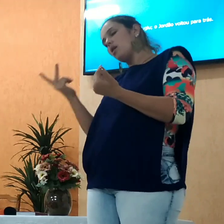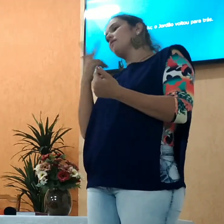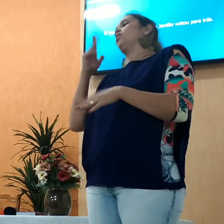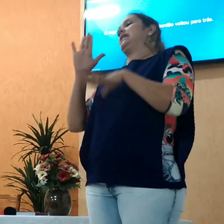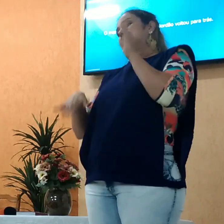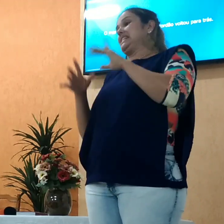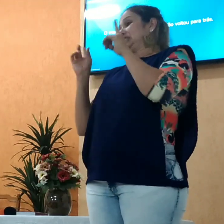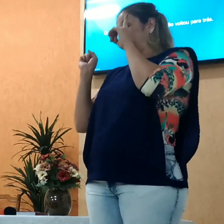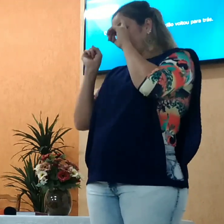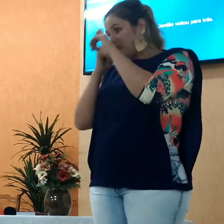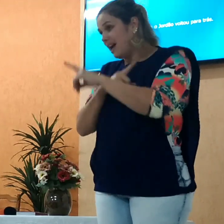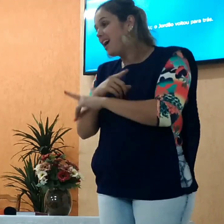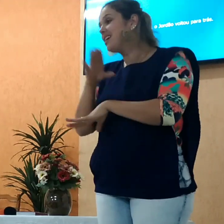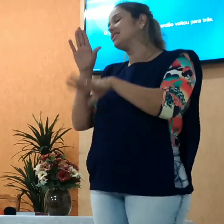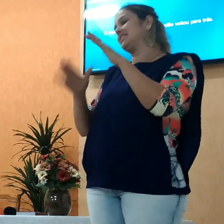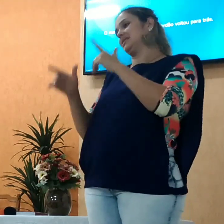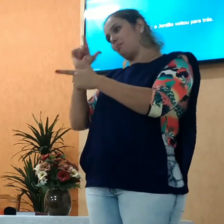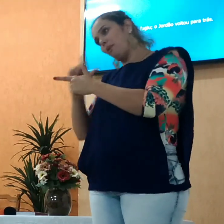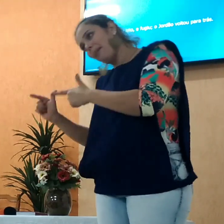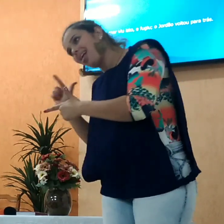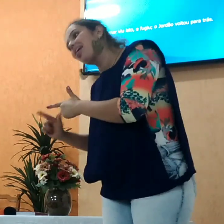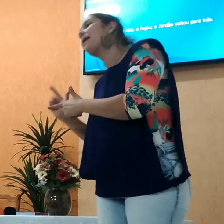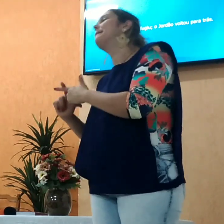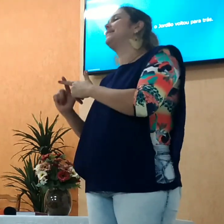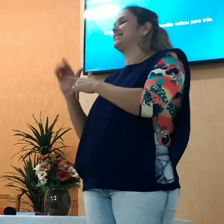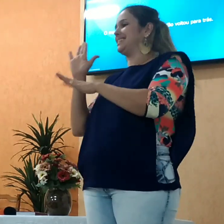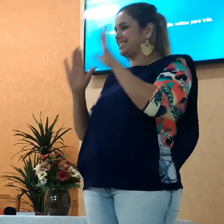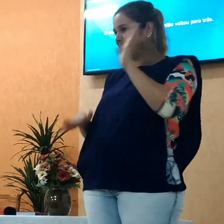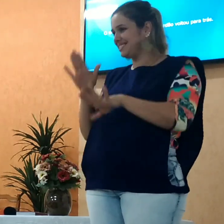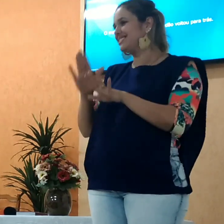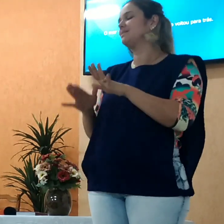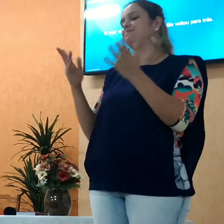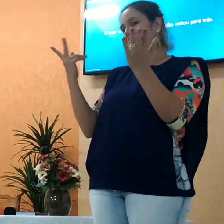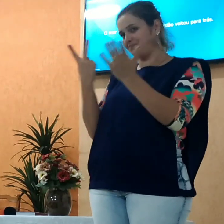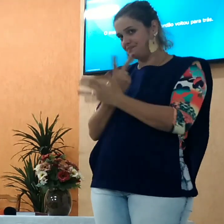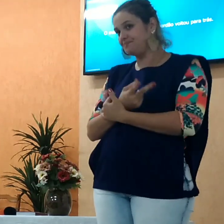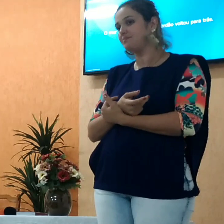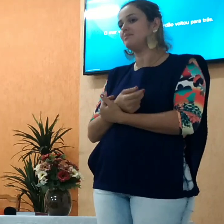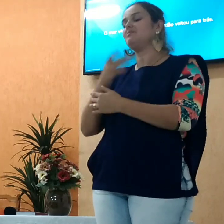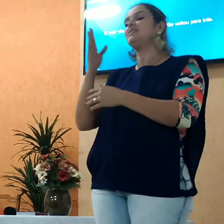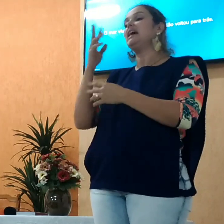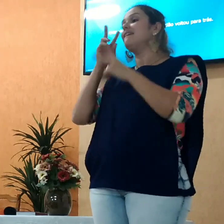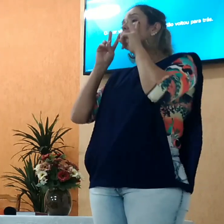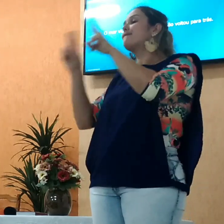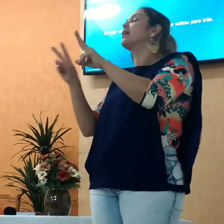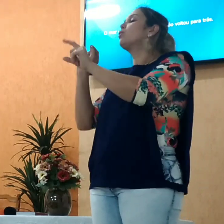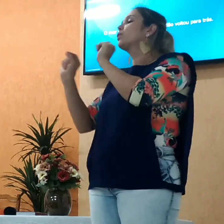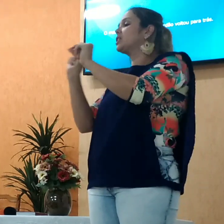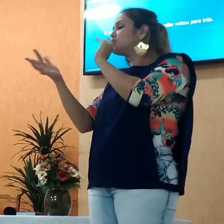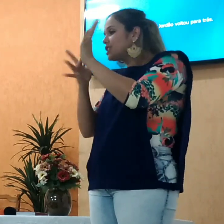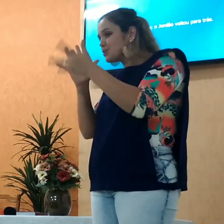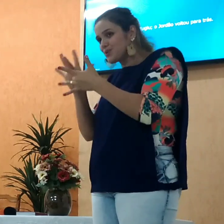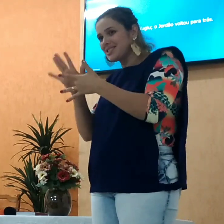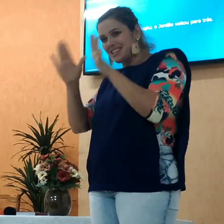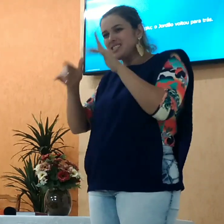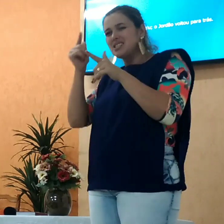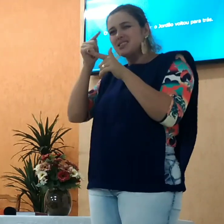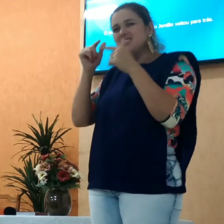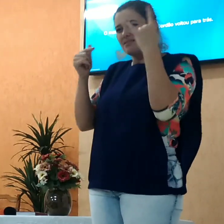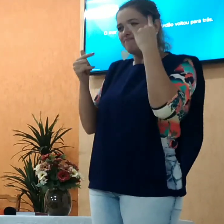Mas quando o mar, quando as coisas do mundo vê a presença de Deus, eles fogem, e nós